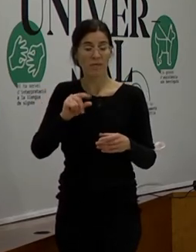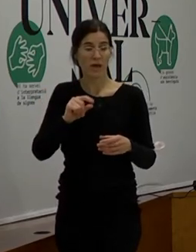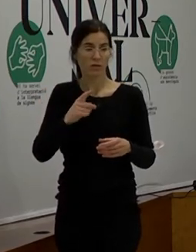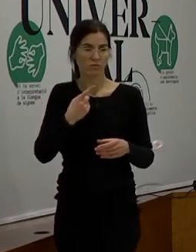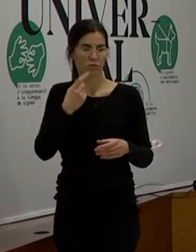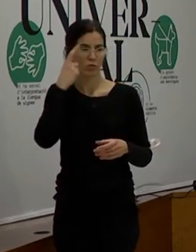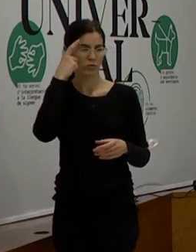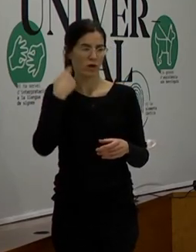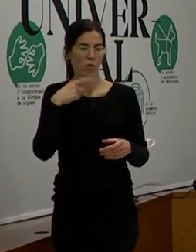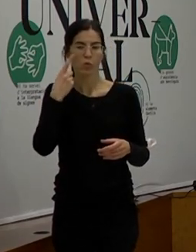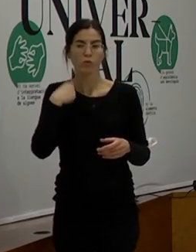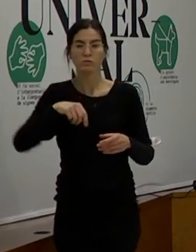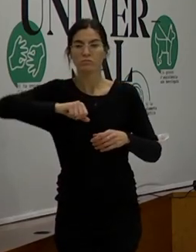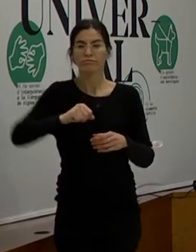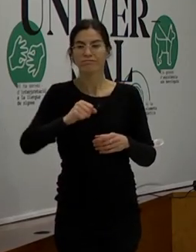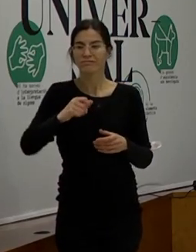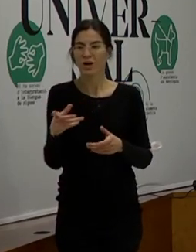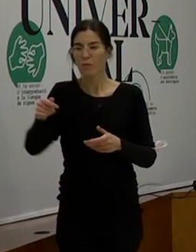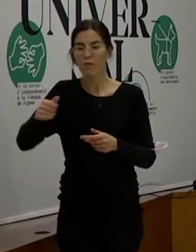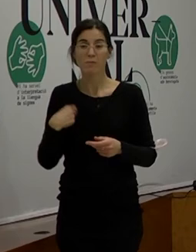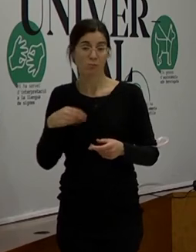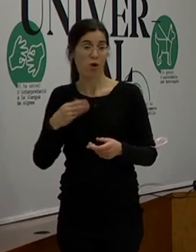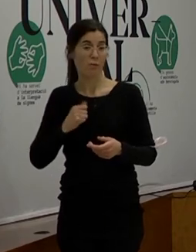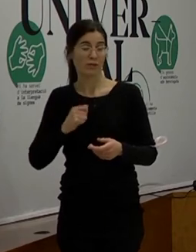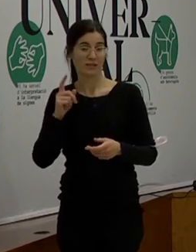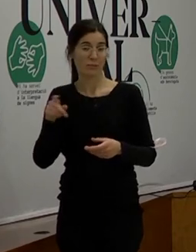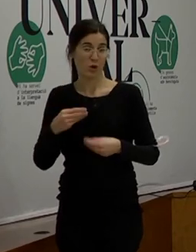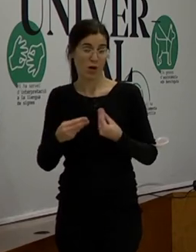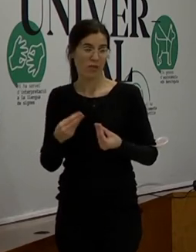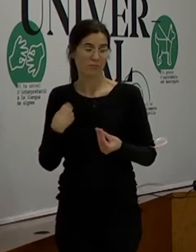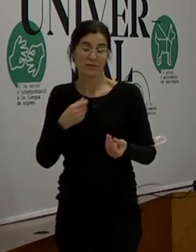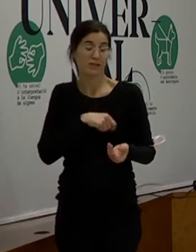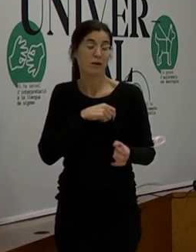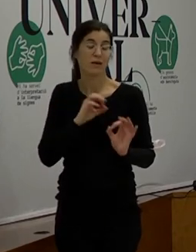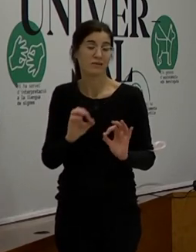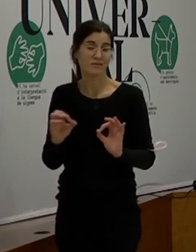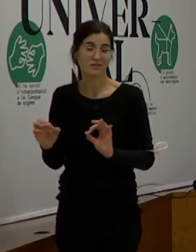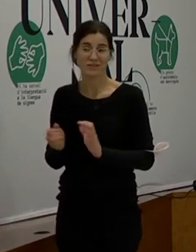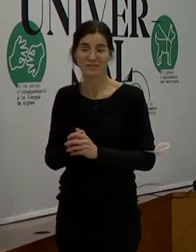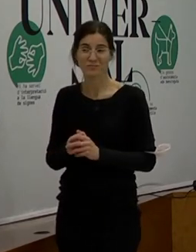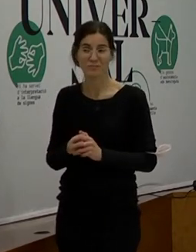hacía con la mano, porque le gusta el yoga. I bueno. Però Espanya, ja saps, no?